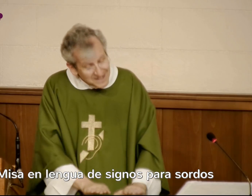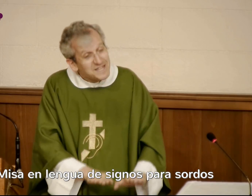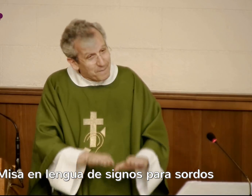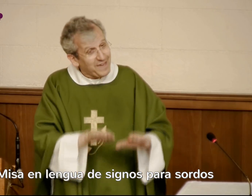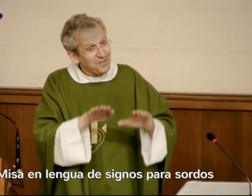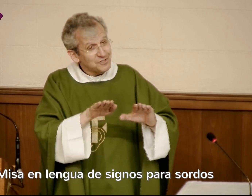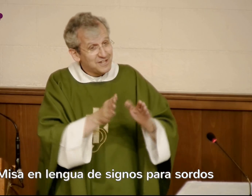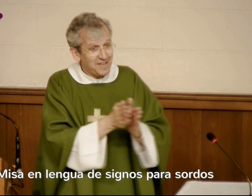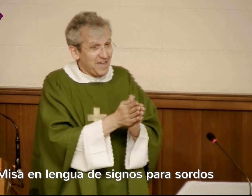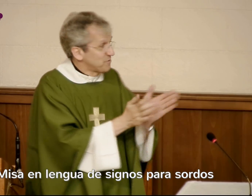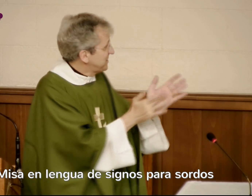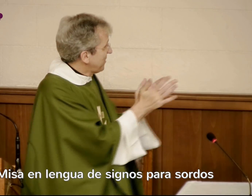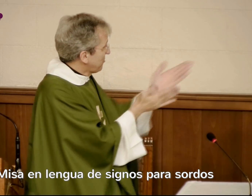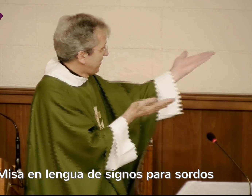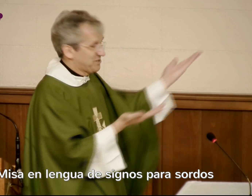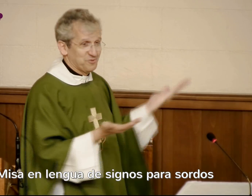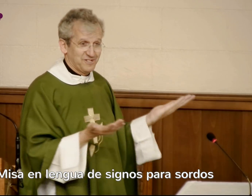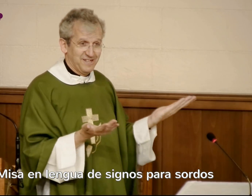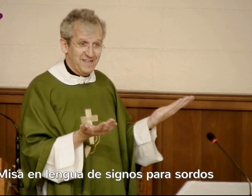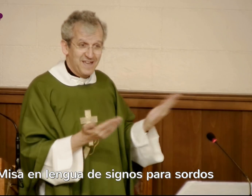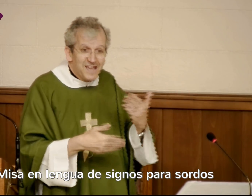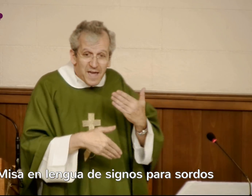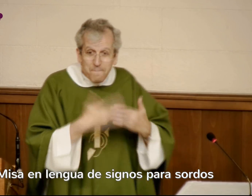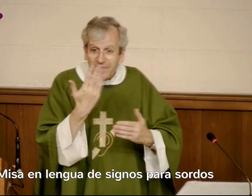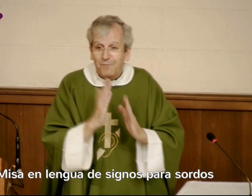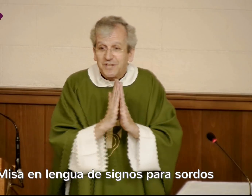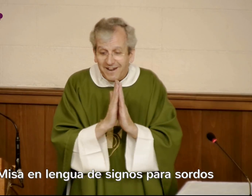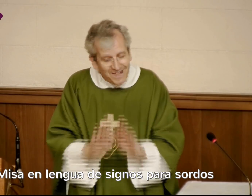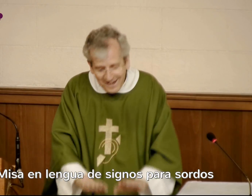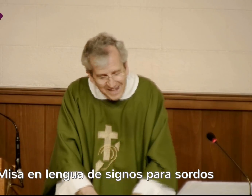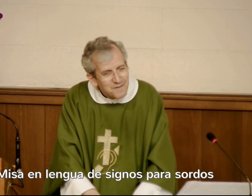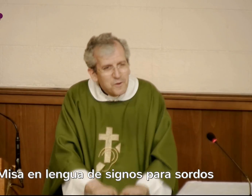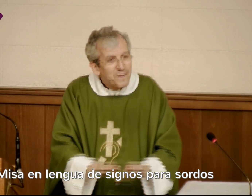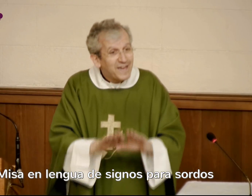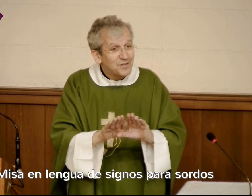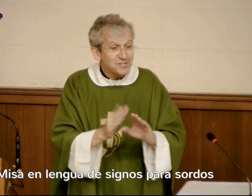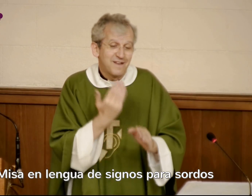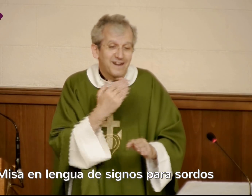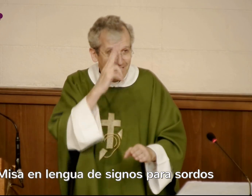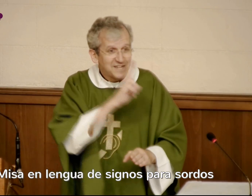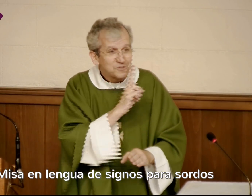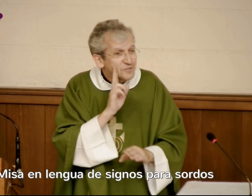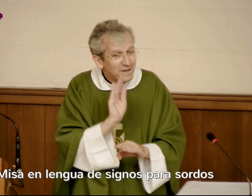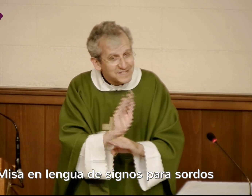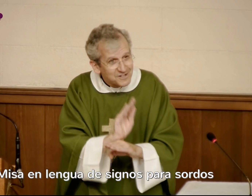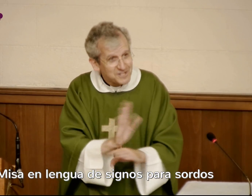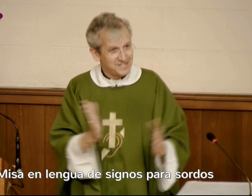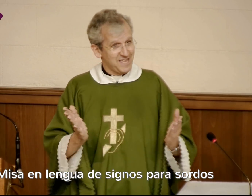desde pequeños hemos estado con Jesús. Empezamos a rezar ya de muy pequeños, gracias a nuestros padres que nos